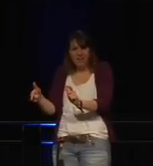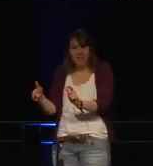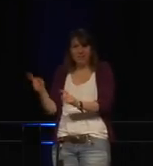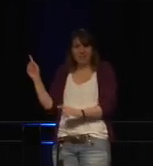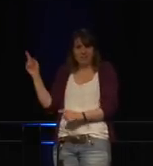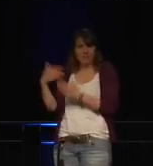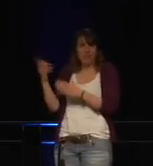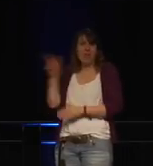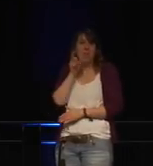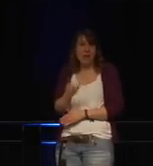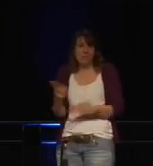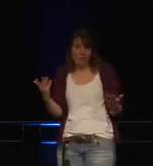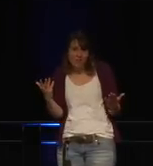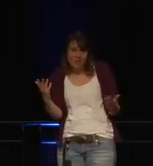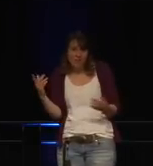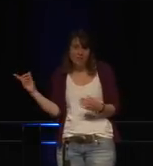La contraseña...